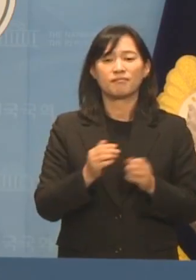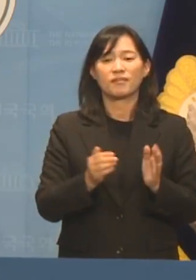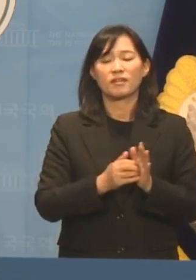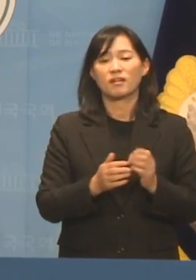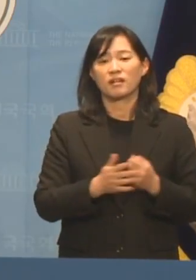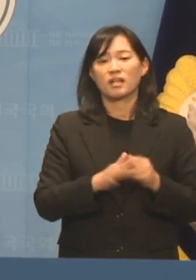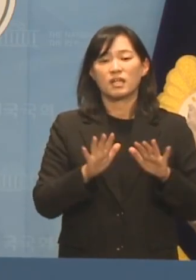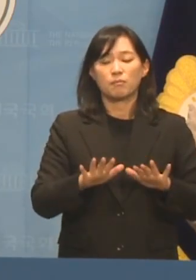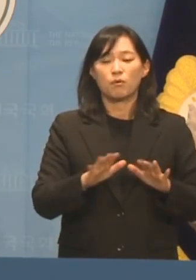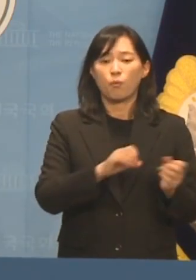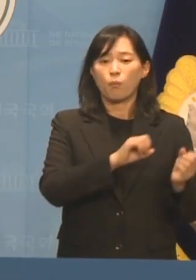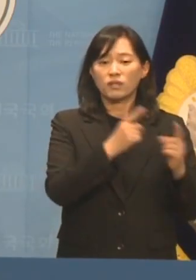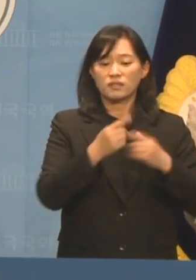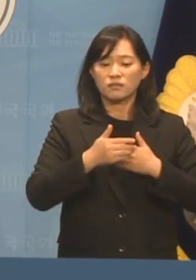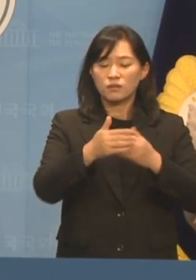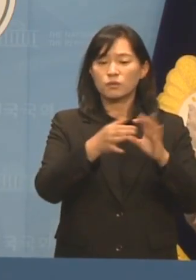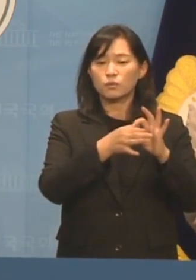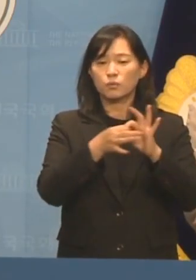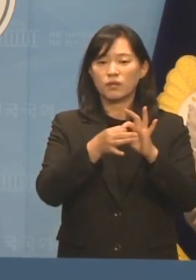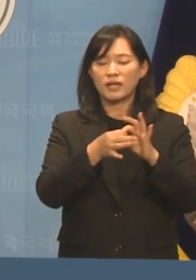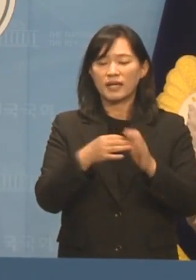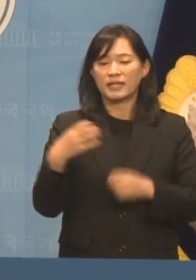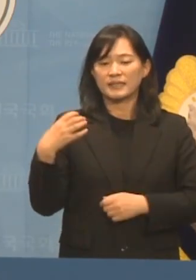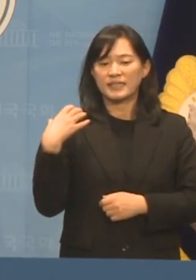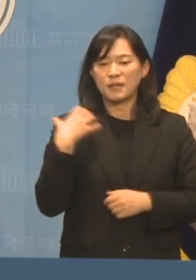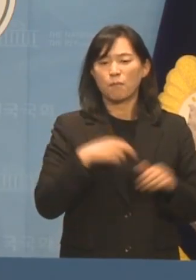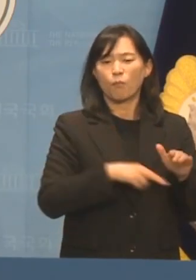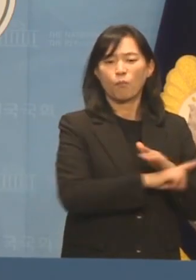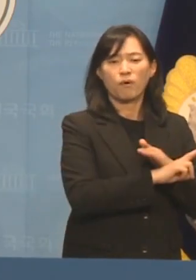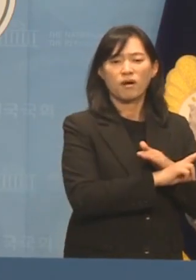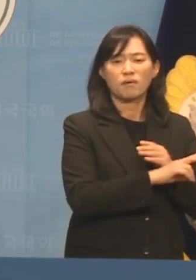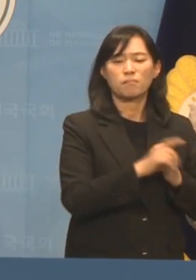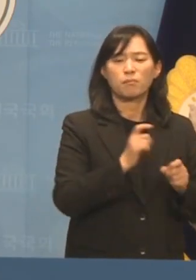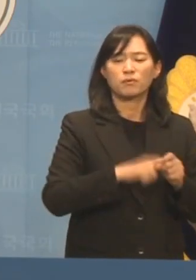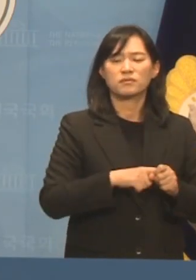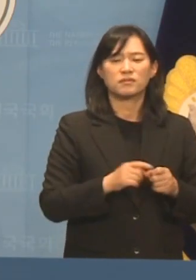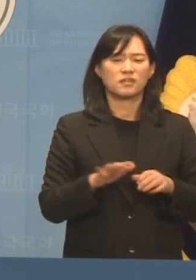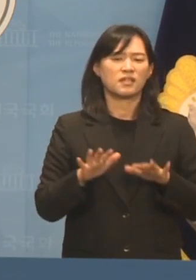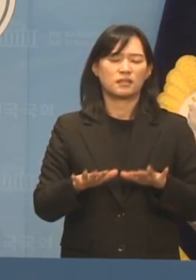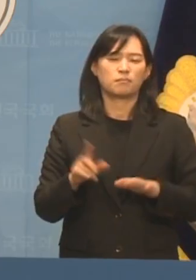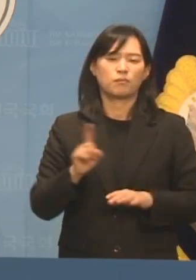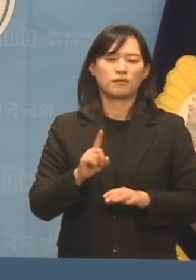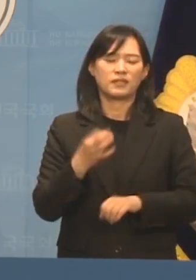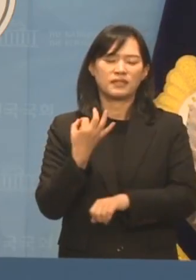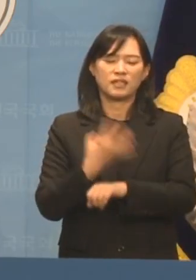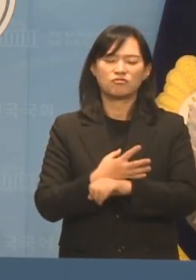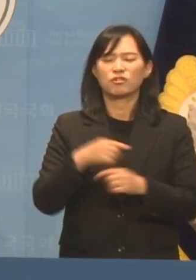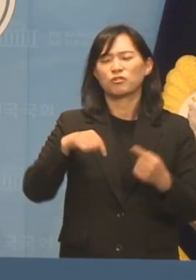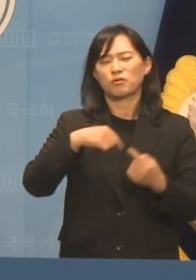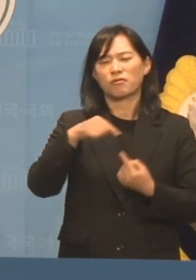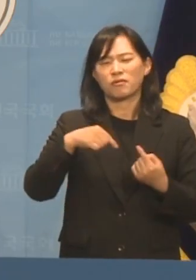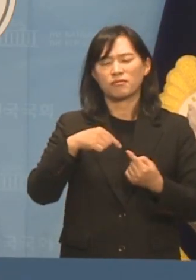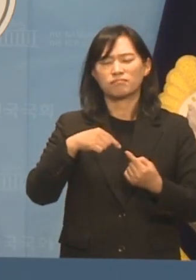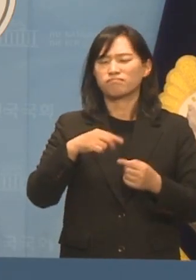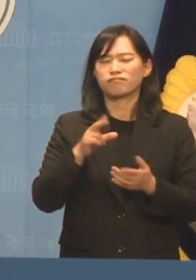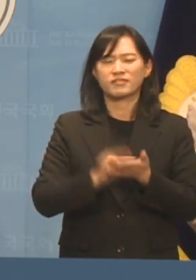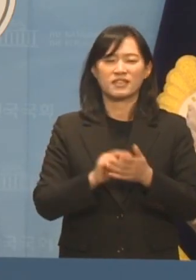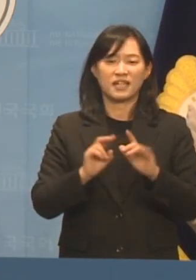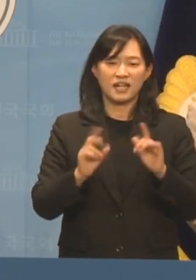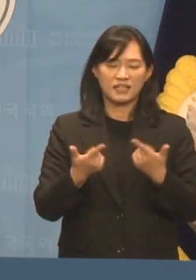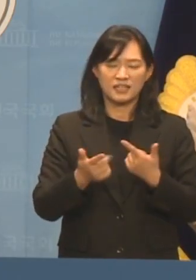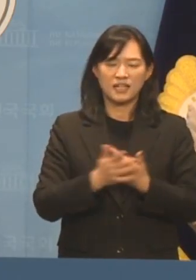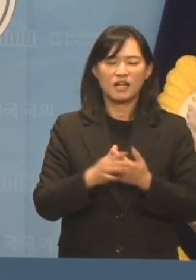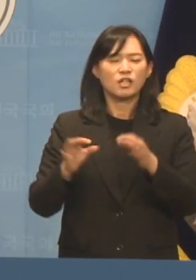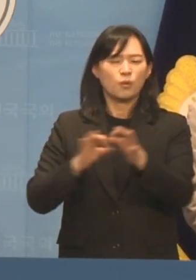이제 기업 회생 절차를 통해 책임 회피를 하고 있습니다. 이는 단순한 경영상의 문제가 아닌 우리